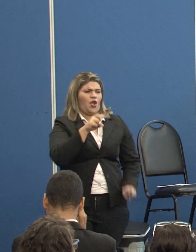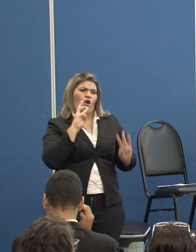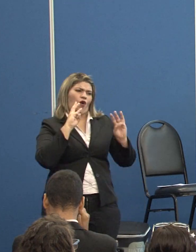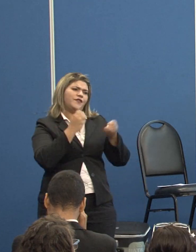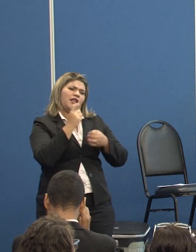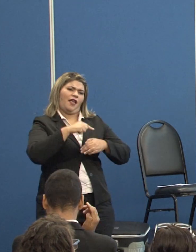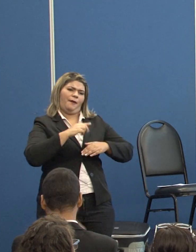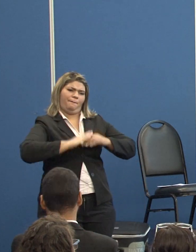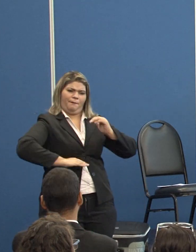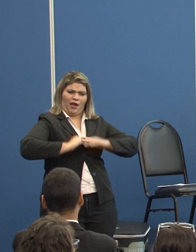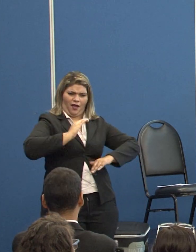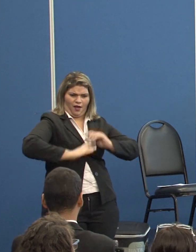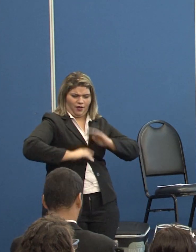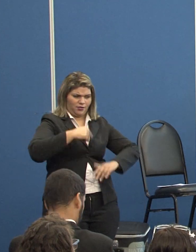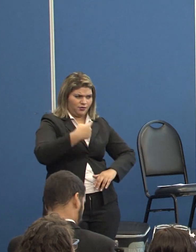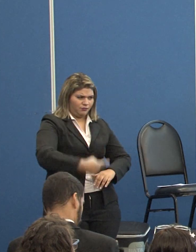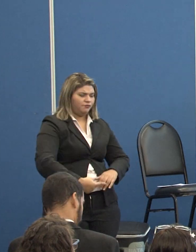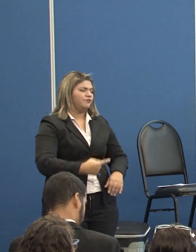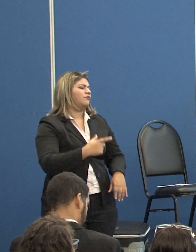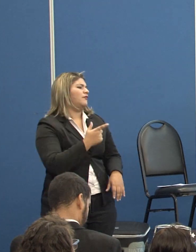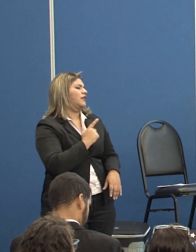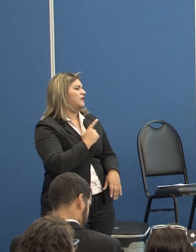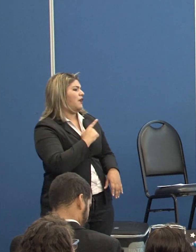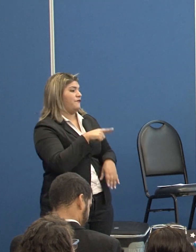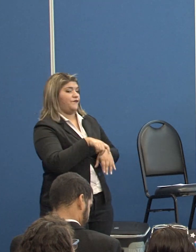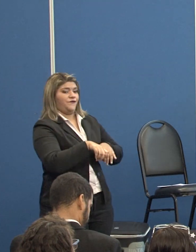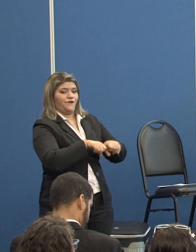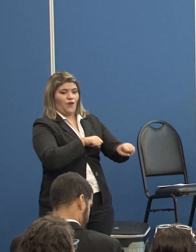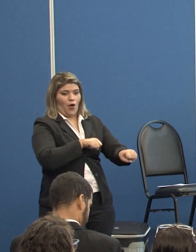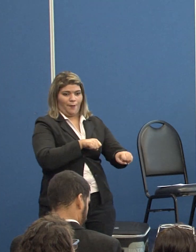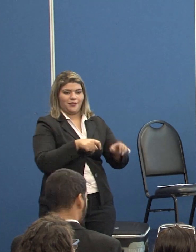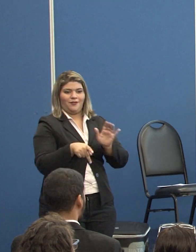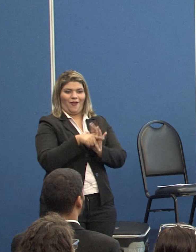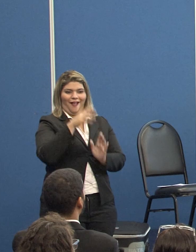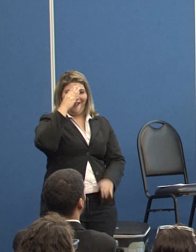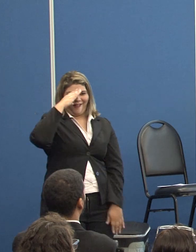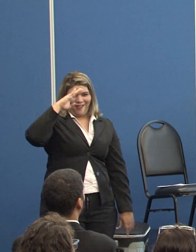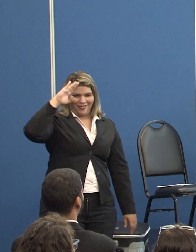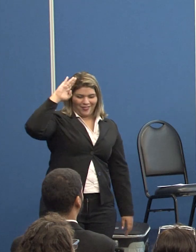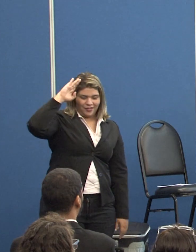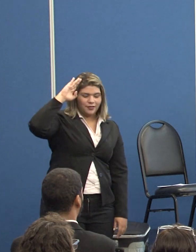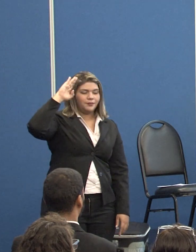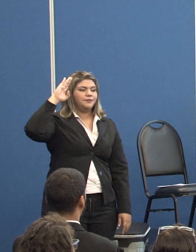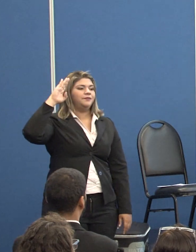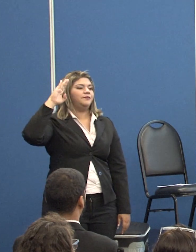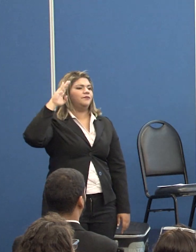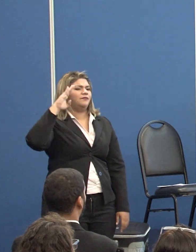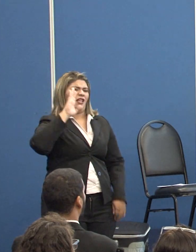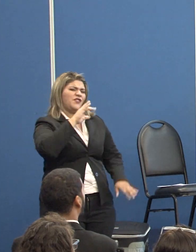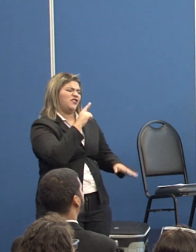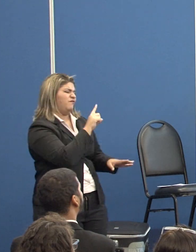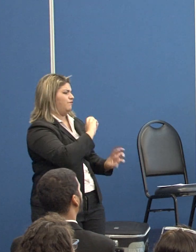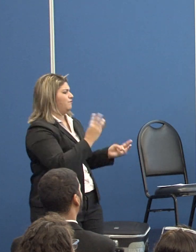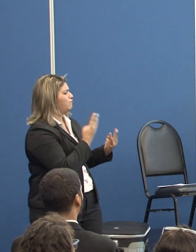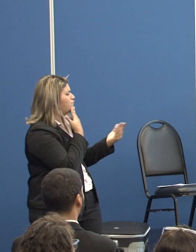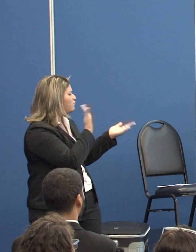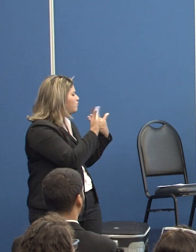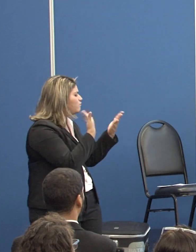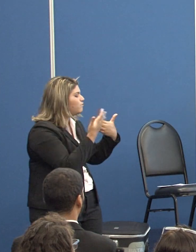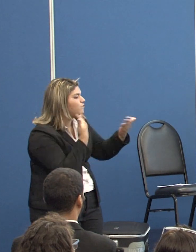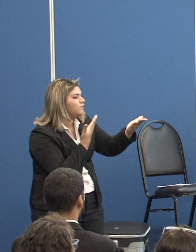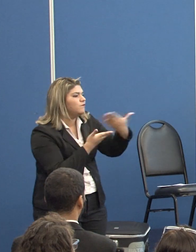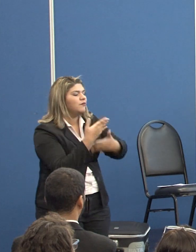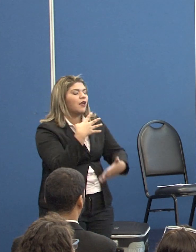prática, nós temos, né, uma formação que nos cabe sempre à academia, falar, mas eu, conversando muito com as colegas, a gente viu